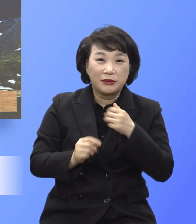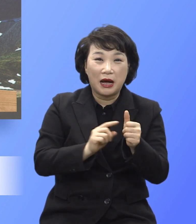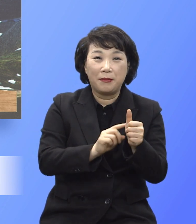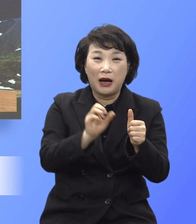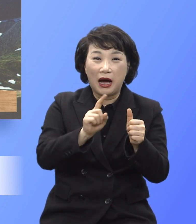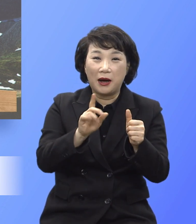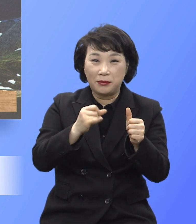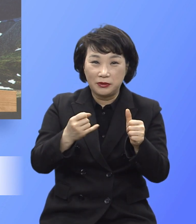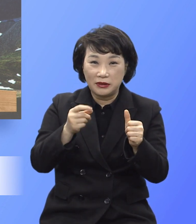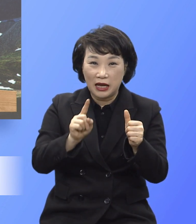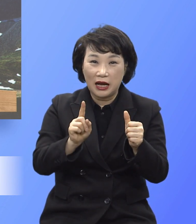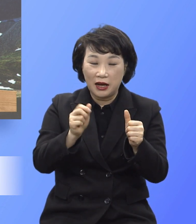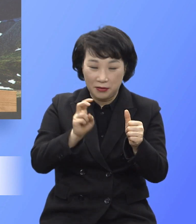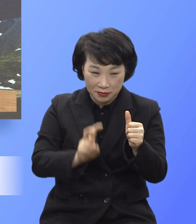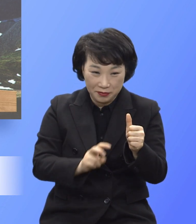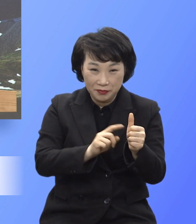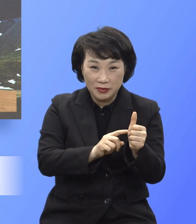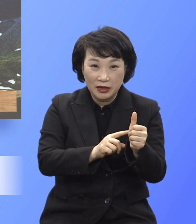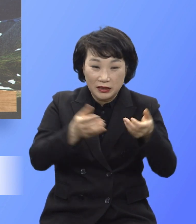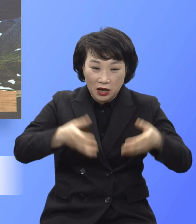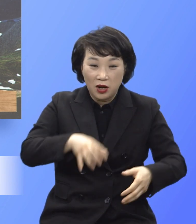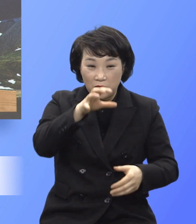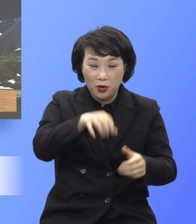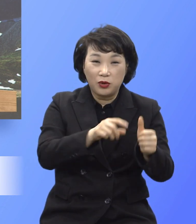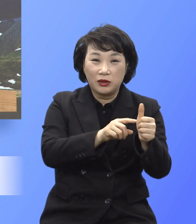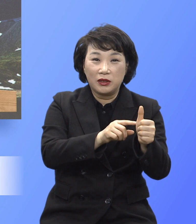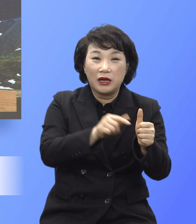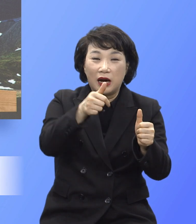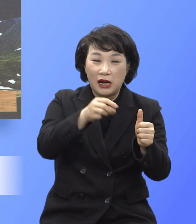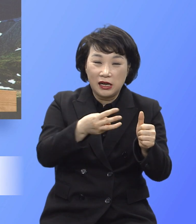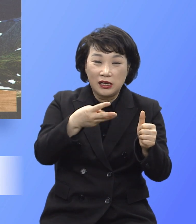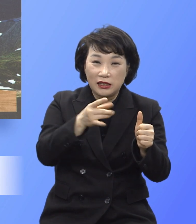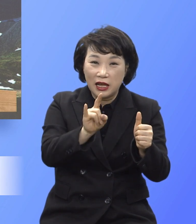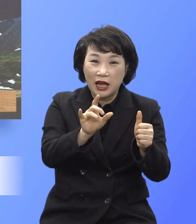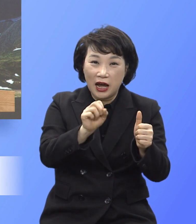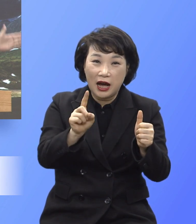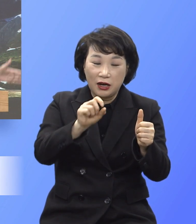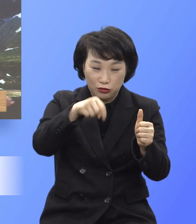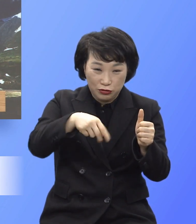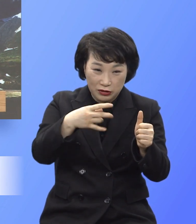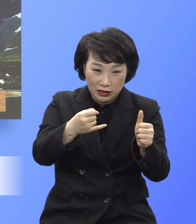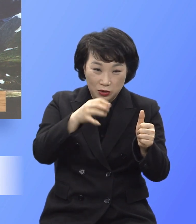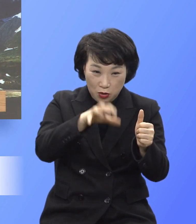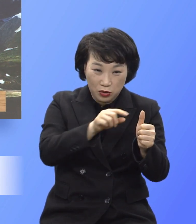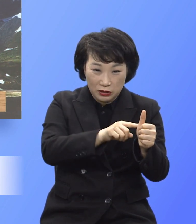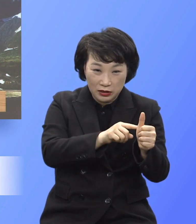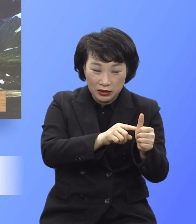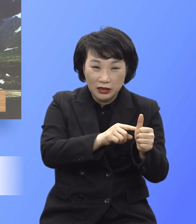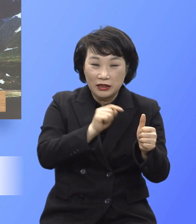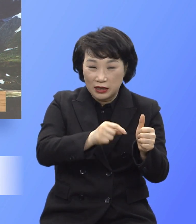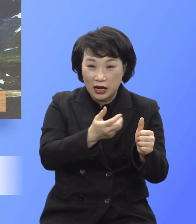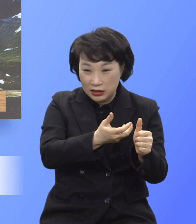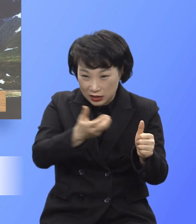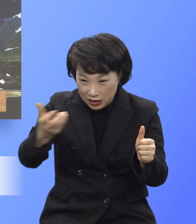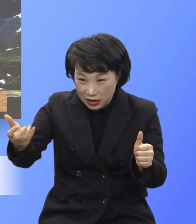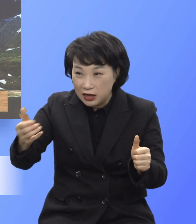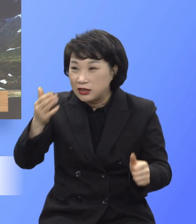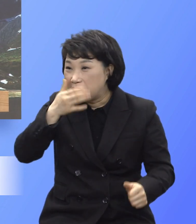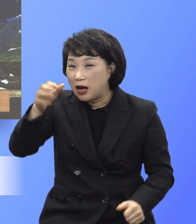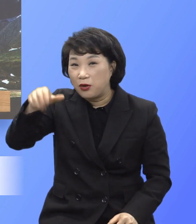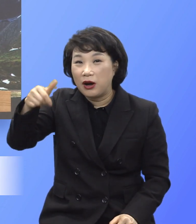메소포타미아, 여러분 갈대아 우르에서 유브라데스 강을 건너가 가나안 땅을 향해